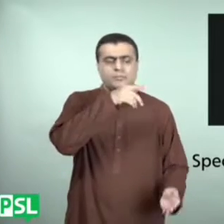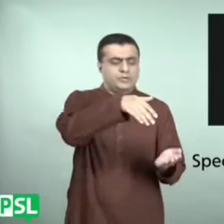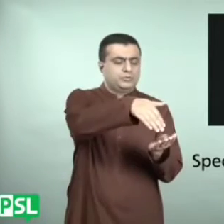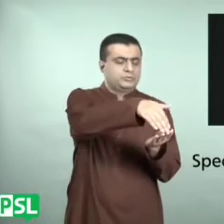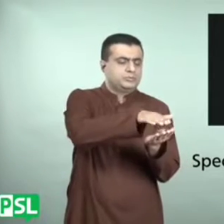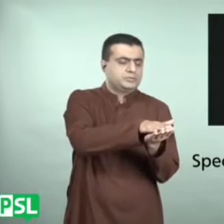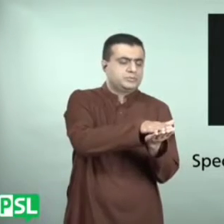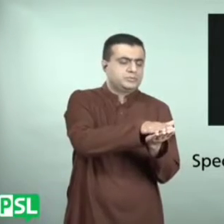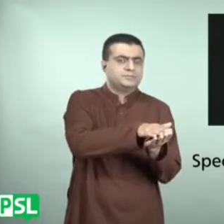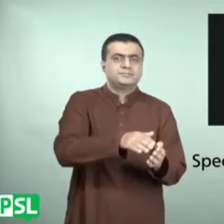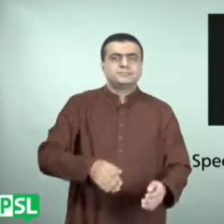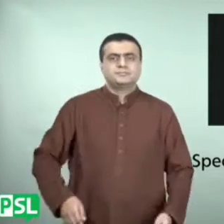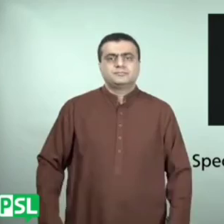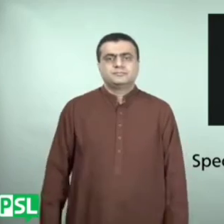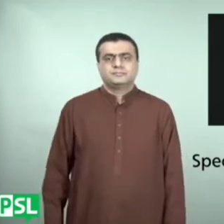خاص ٹوسٹر ٹیفلون.